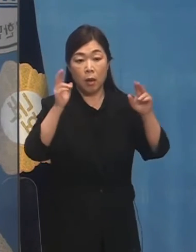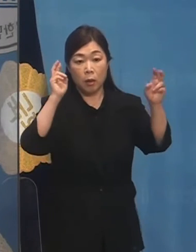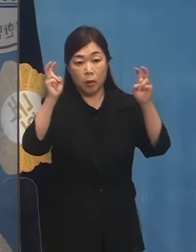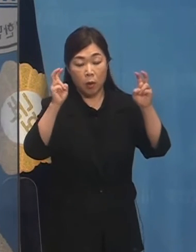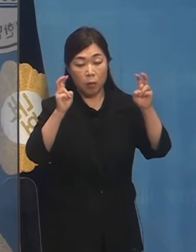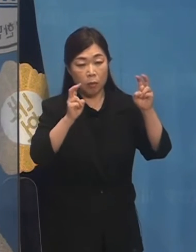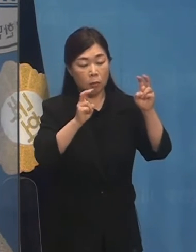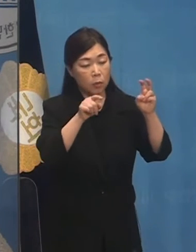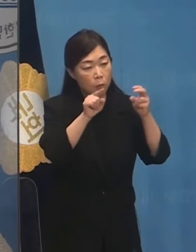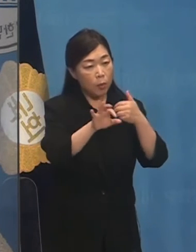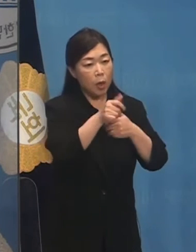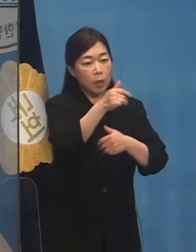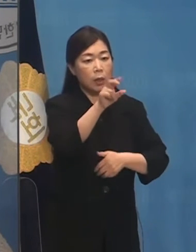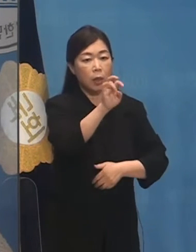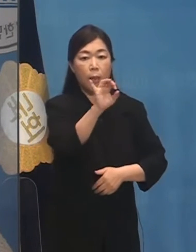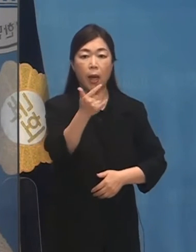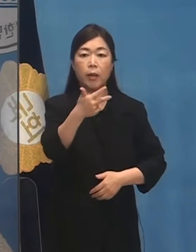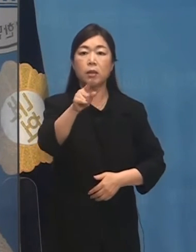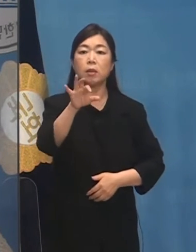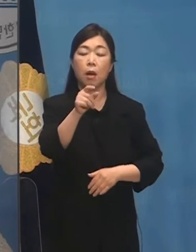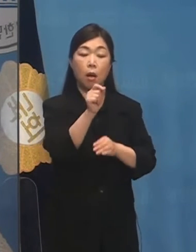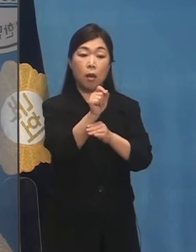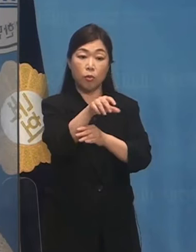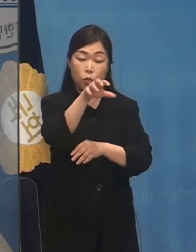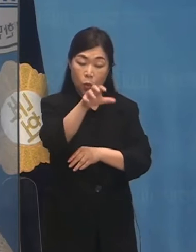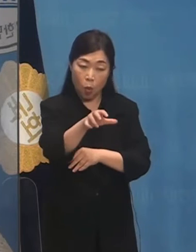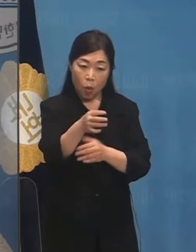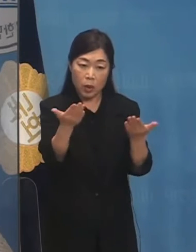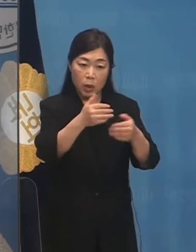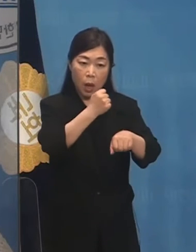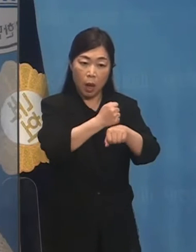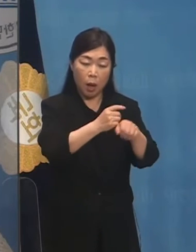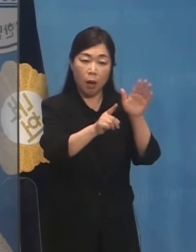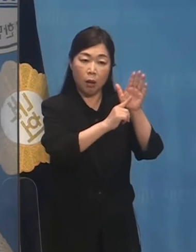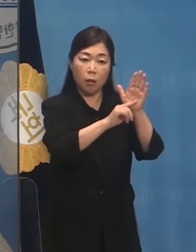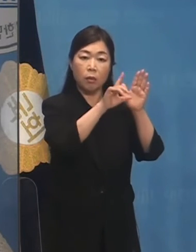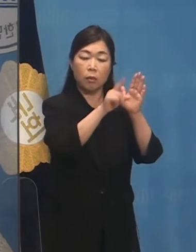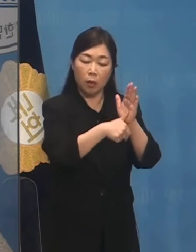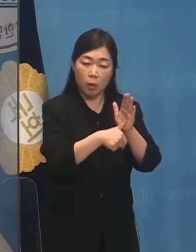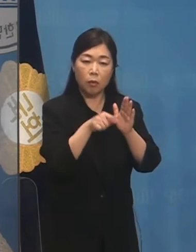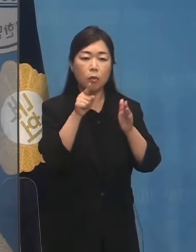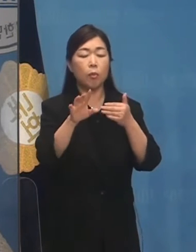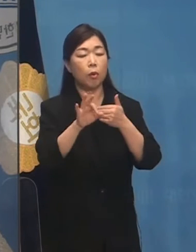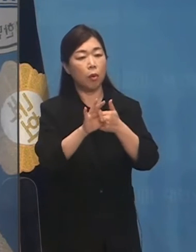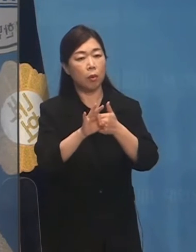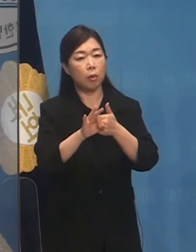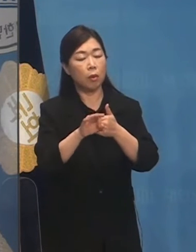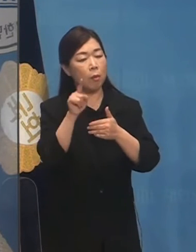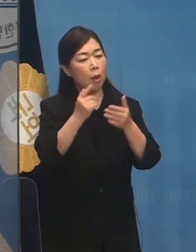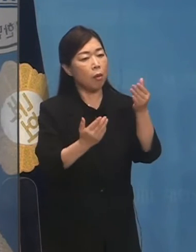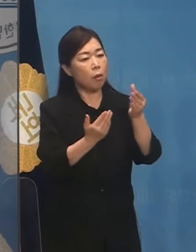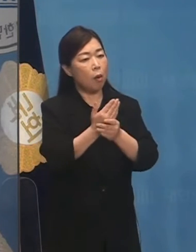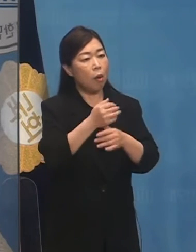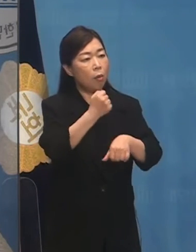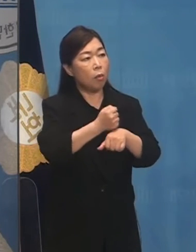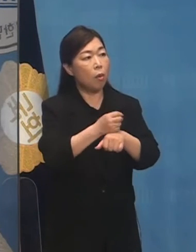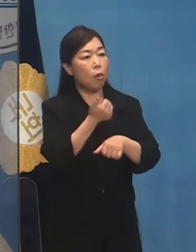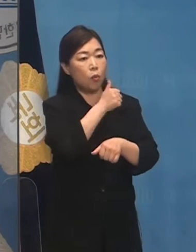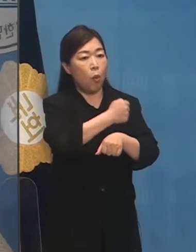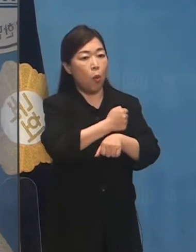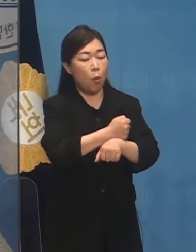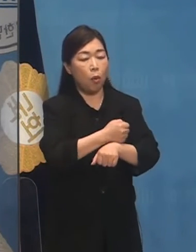기업이 김현장 영업 활동에 관한 사항이라고 하는 것인데 그러면은 그 사건 수임을 위한 걸